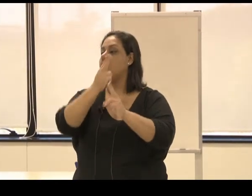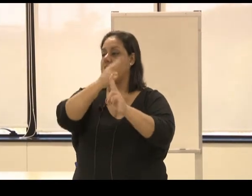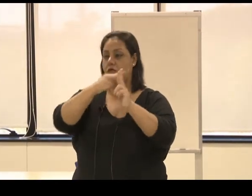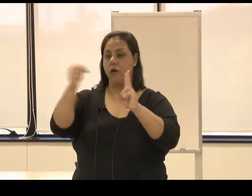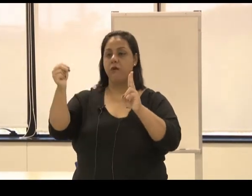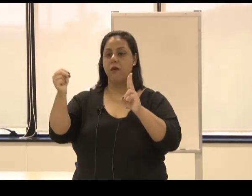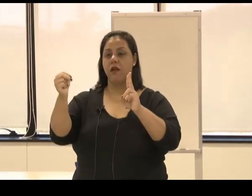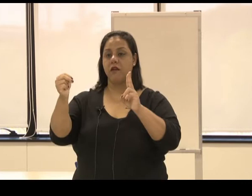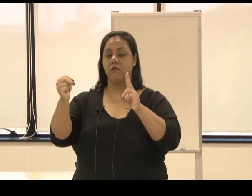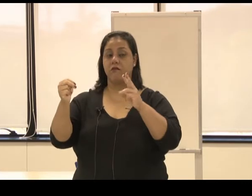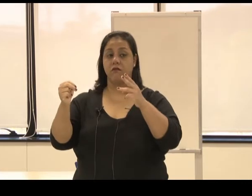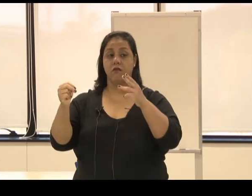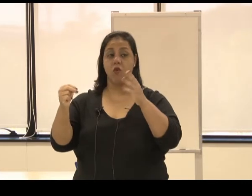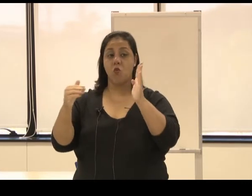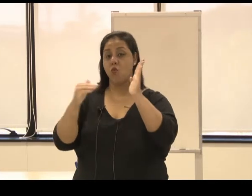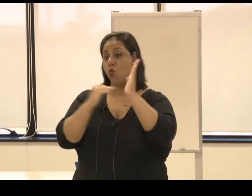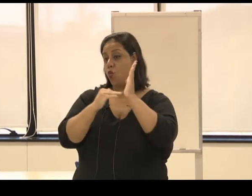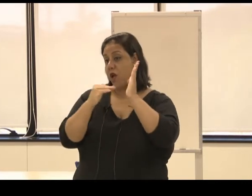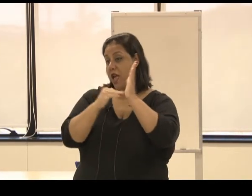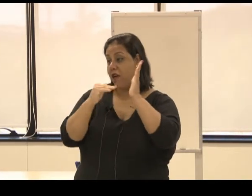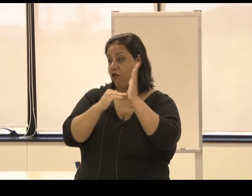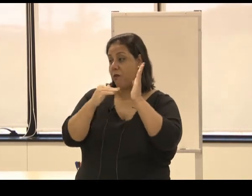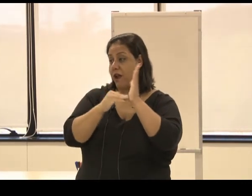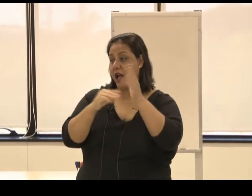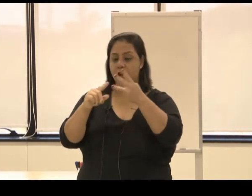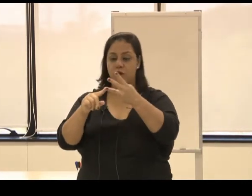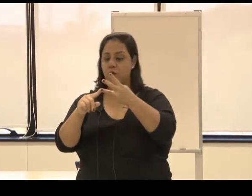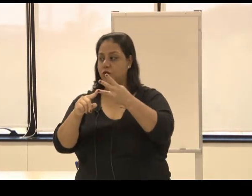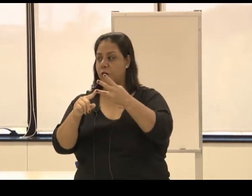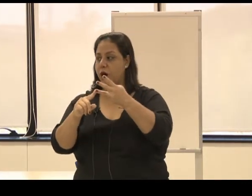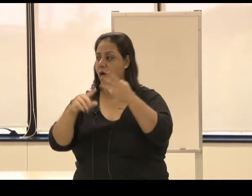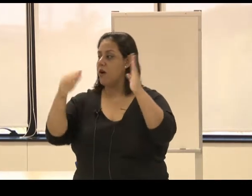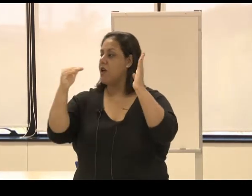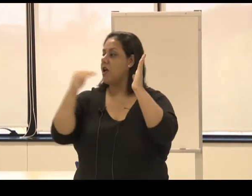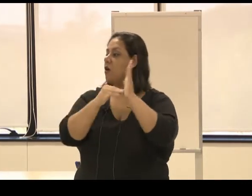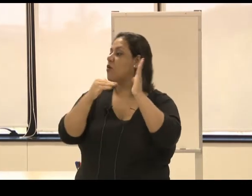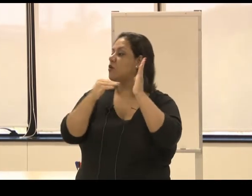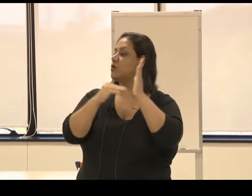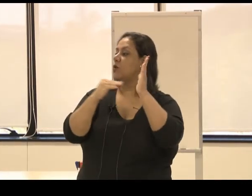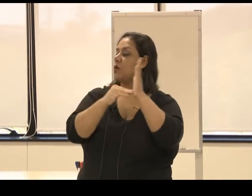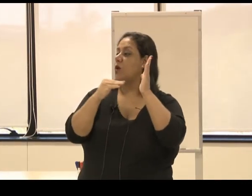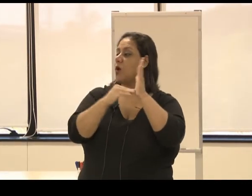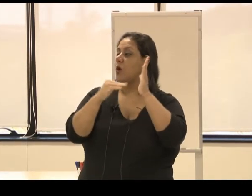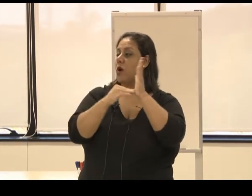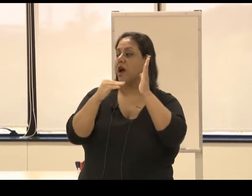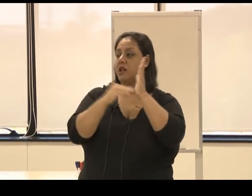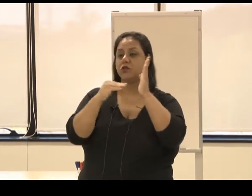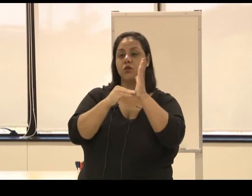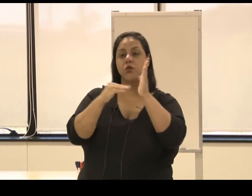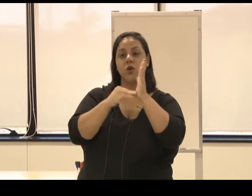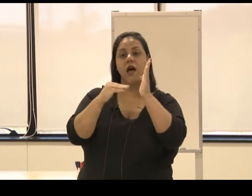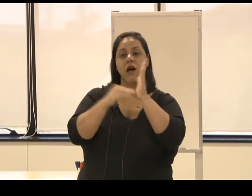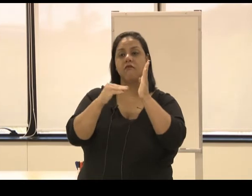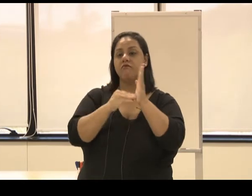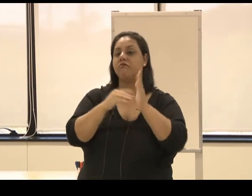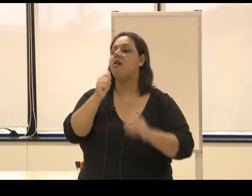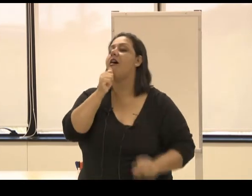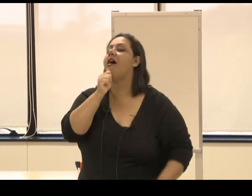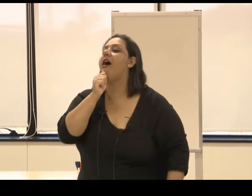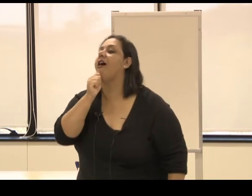No NB. E aí eu venho para cá, eu não uso a mão. Eu uso caçula,